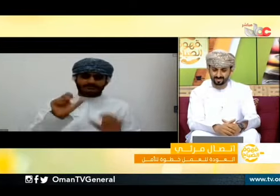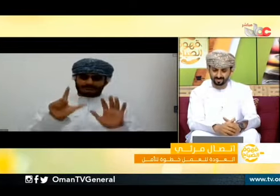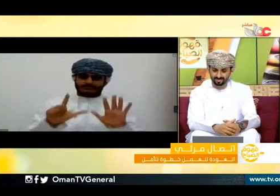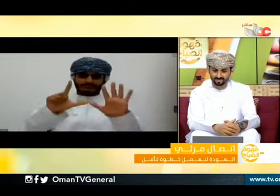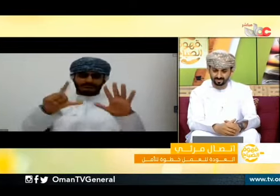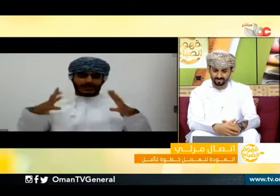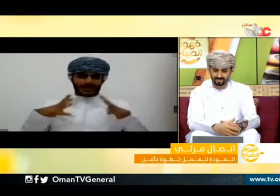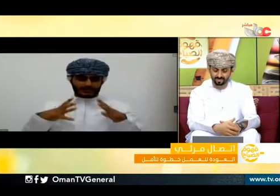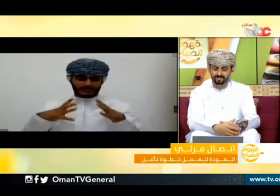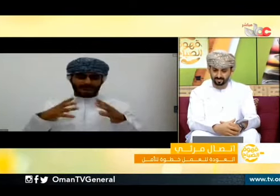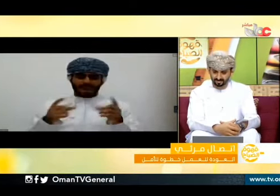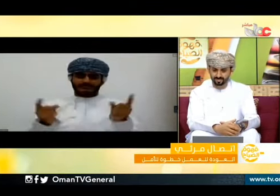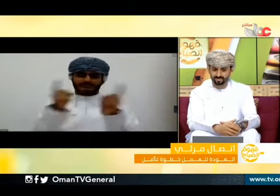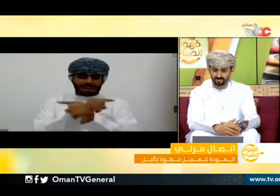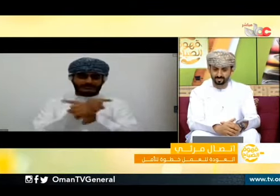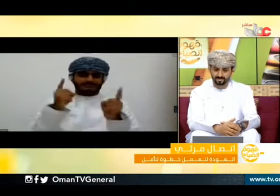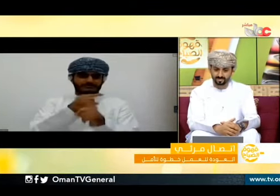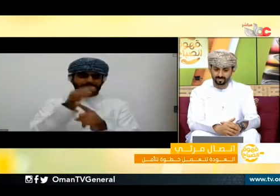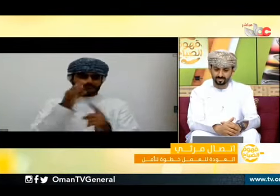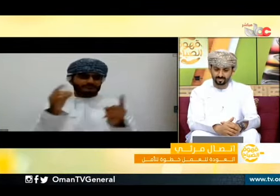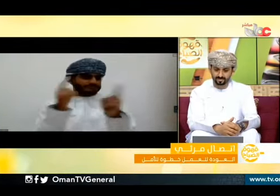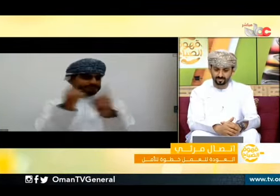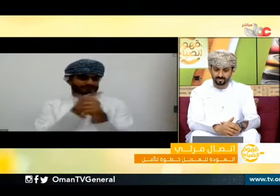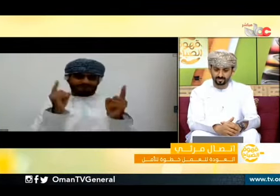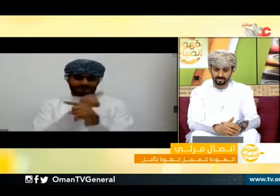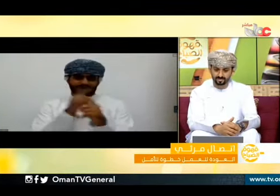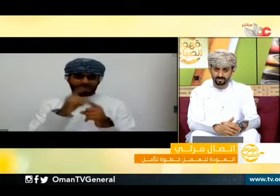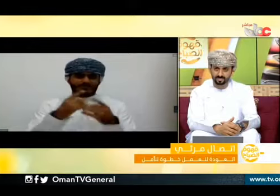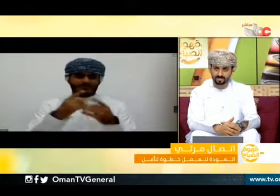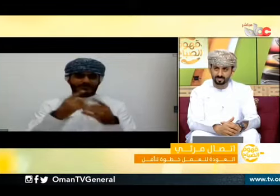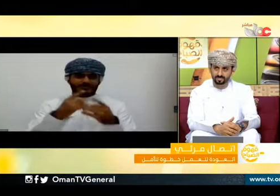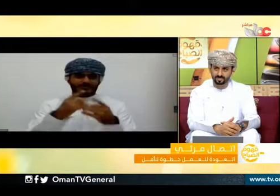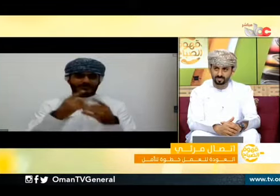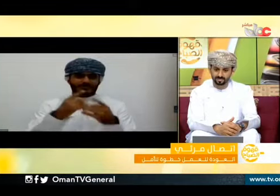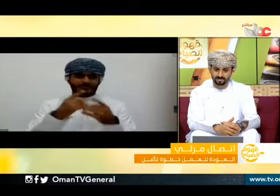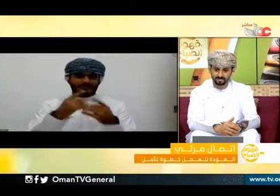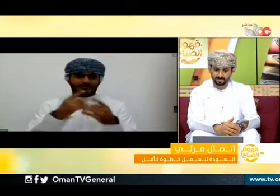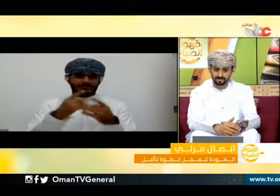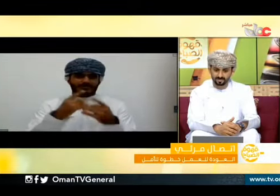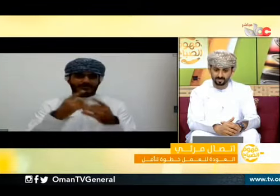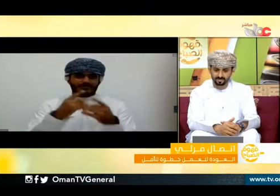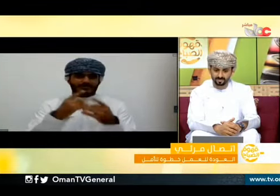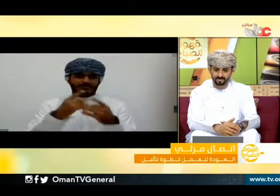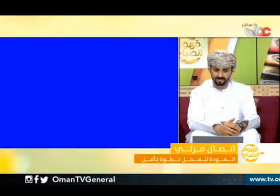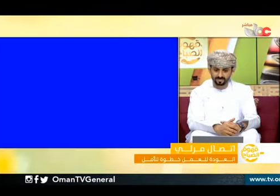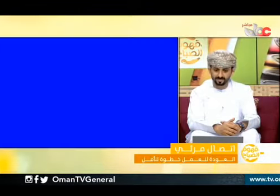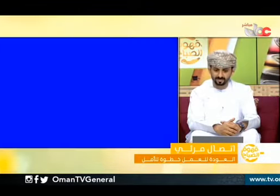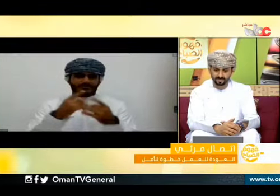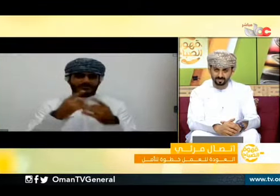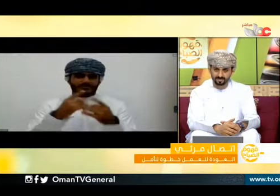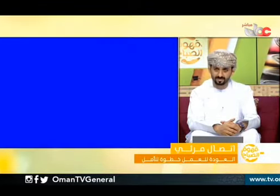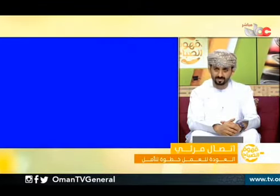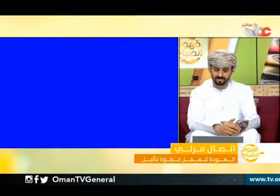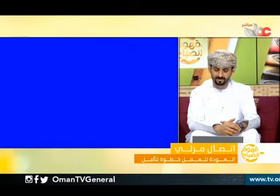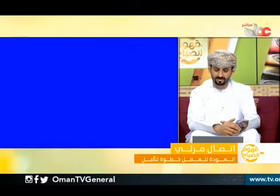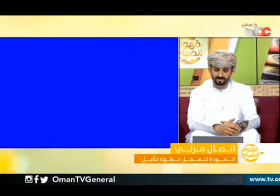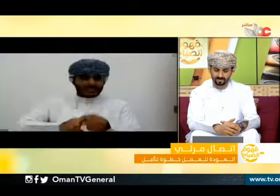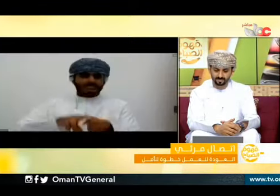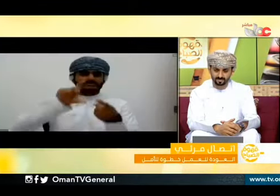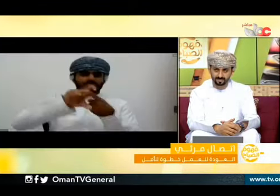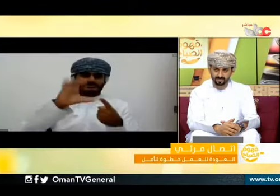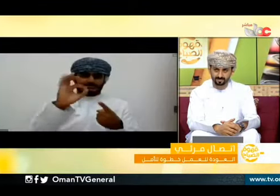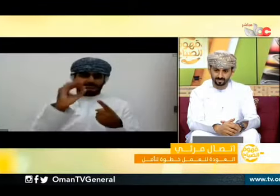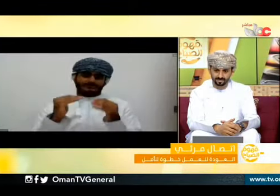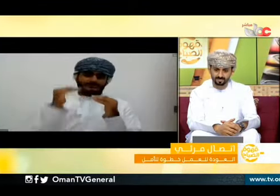الموظفين إلى 30%، وبعدها تم إجازة بالتناوب بين الموظفين لحماية أنفسنا من